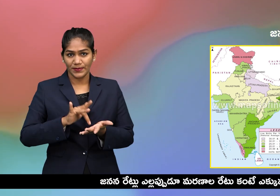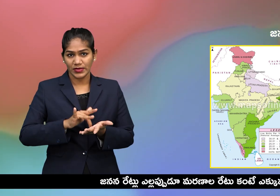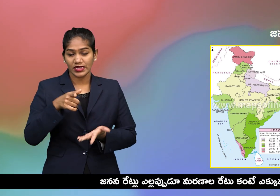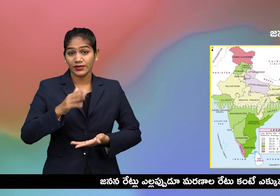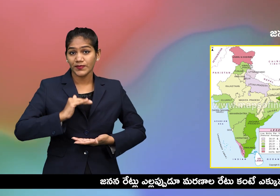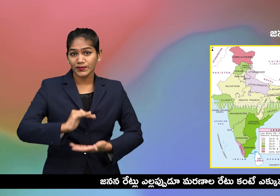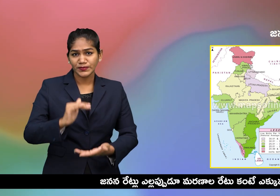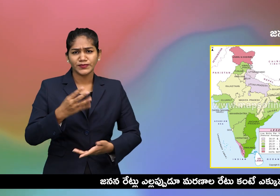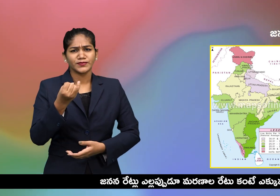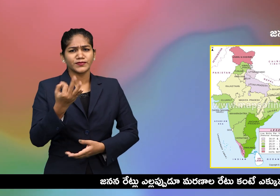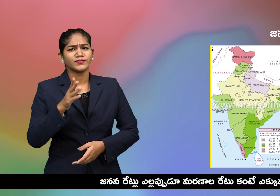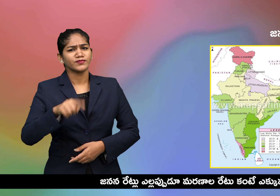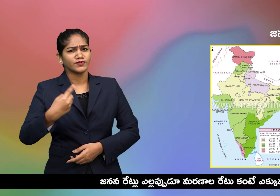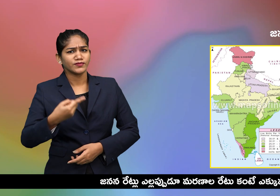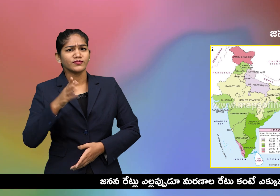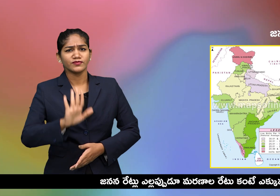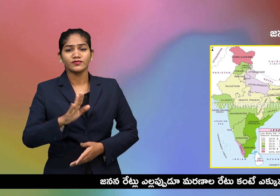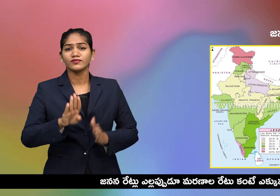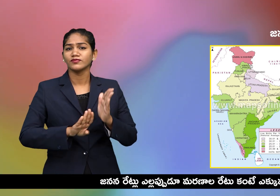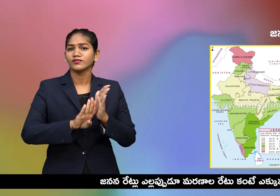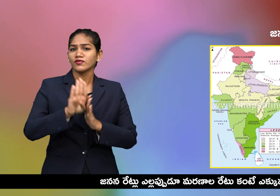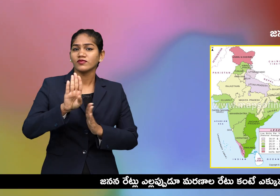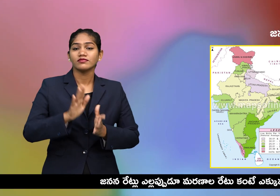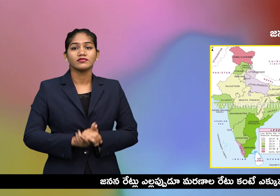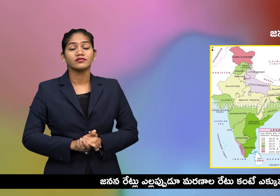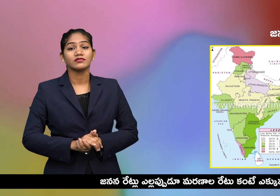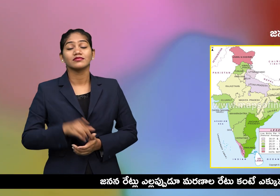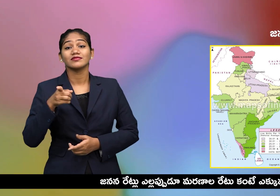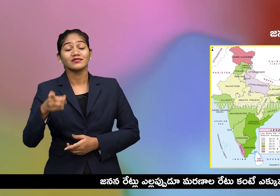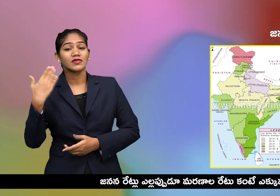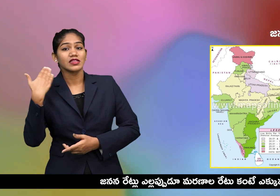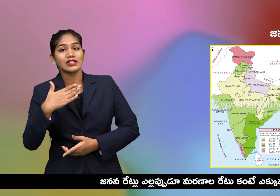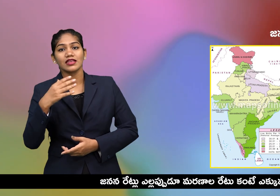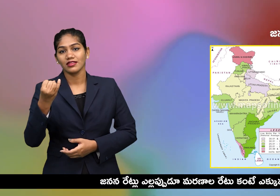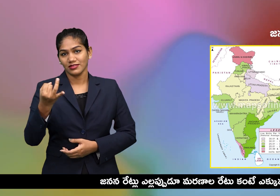రేటు ఎల్లప్పుడూ మరణాల రేటు కంటే ఎక్కువగా ఉంటుంది.